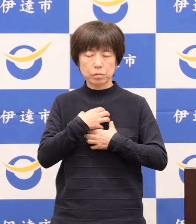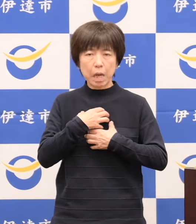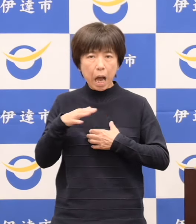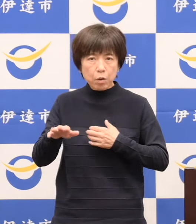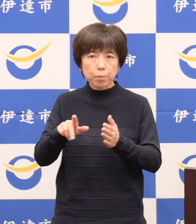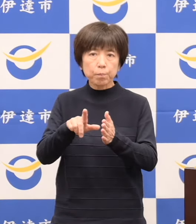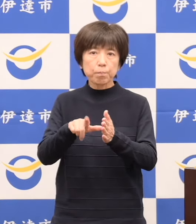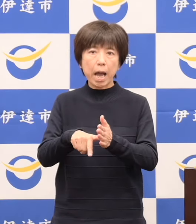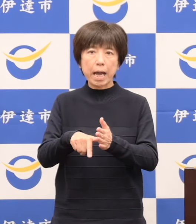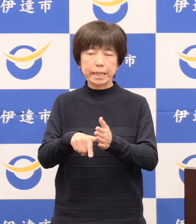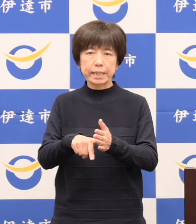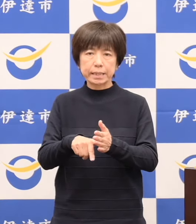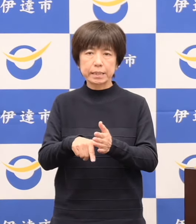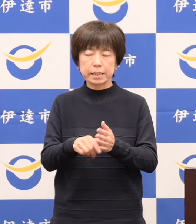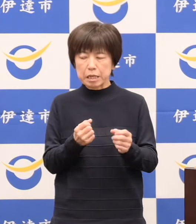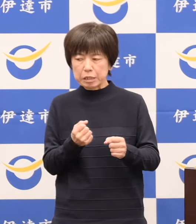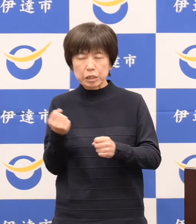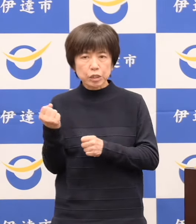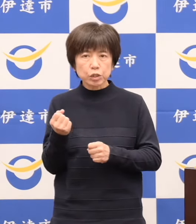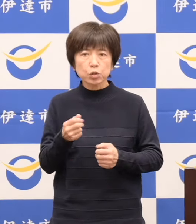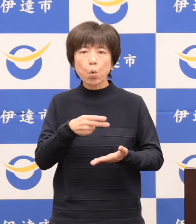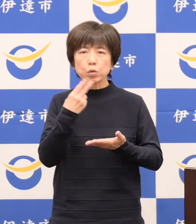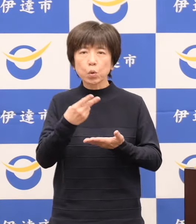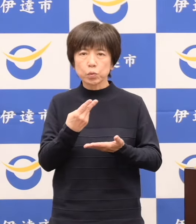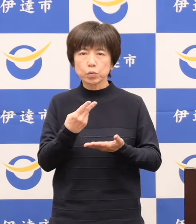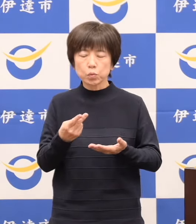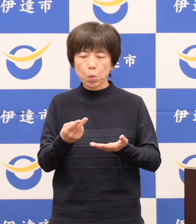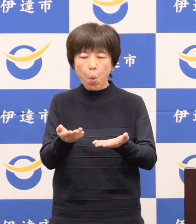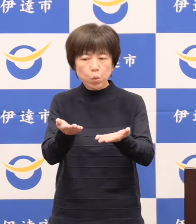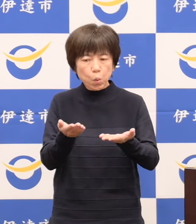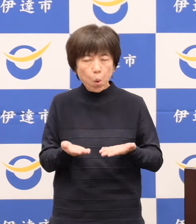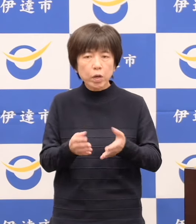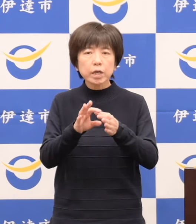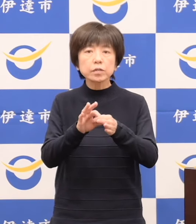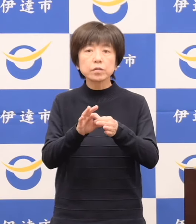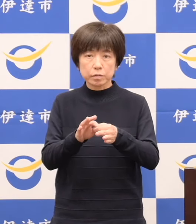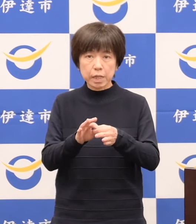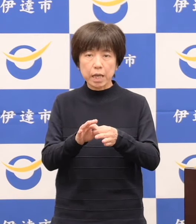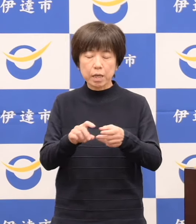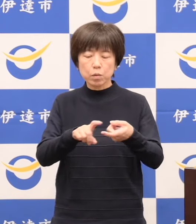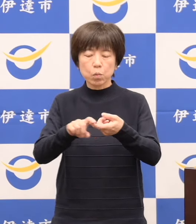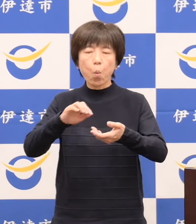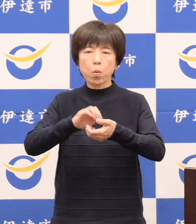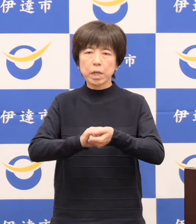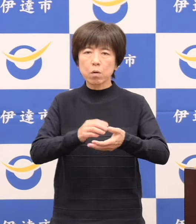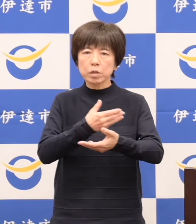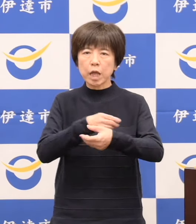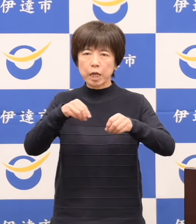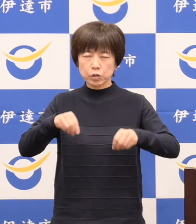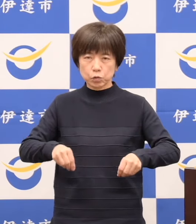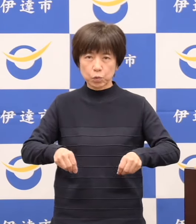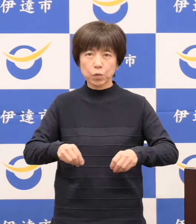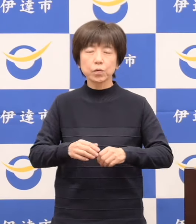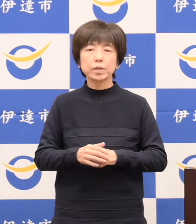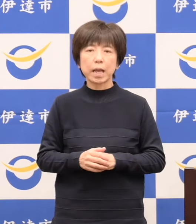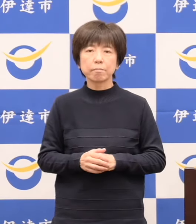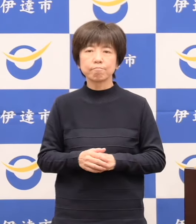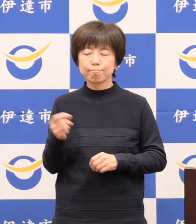に、非常食の供給について協定を締結することで、早急な